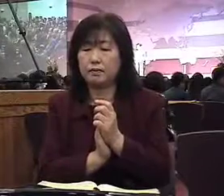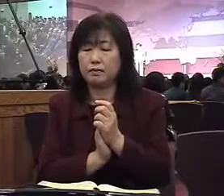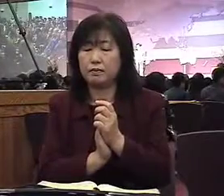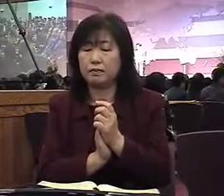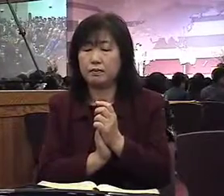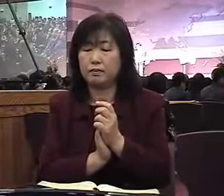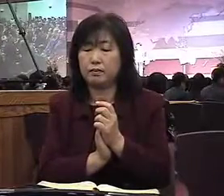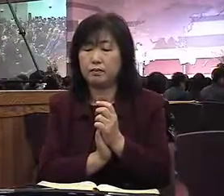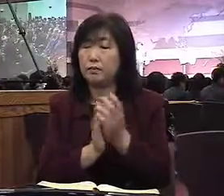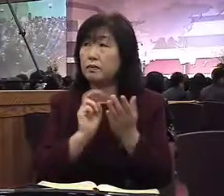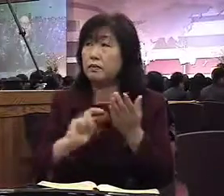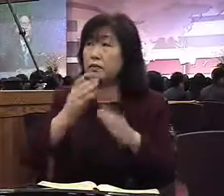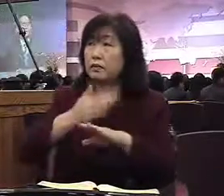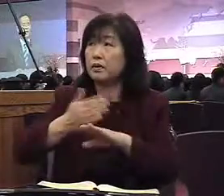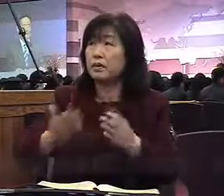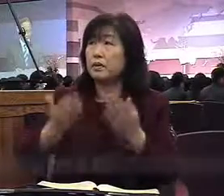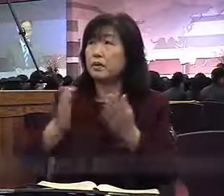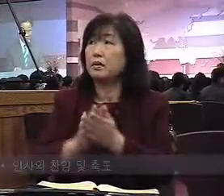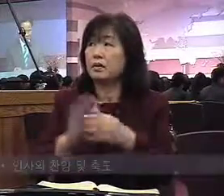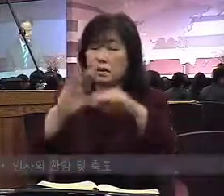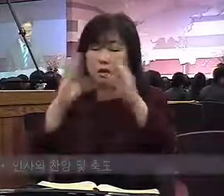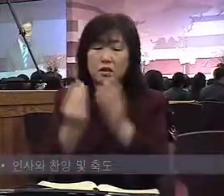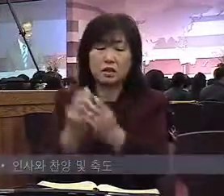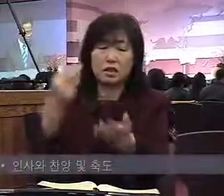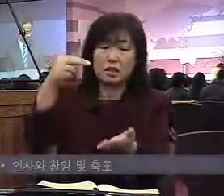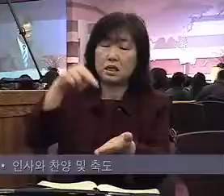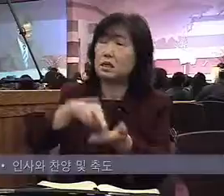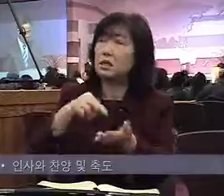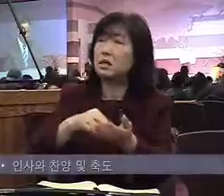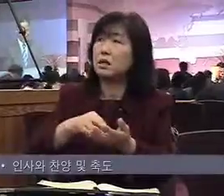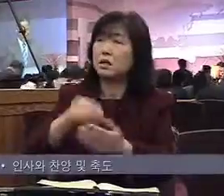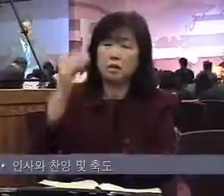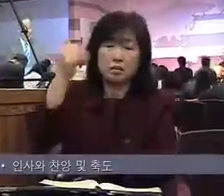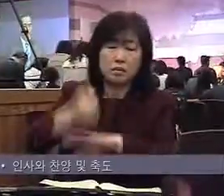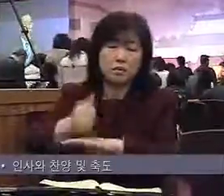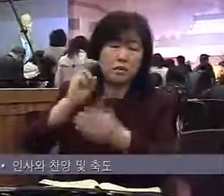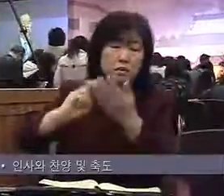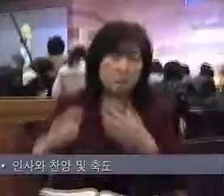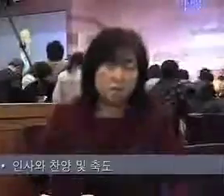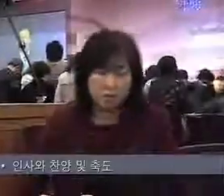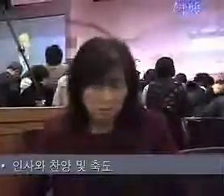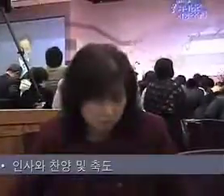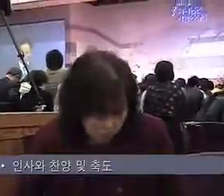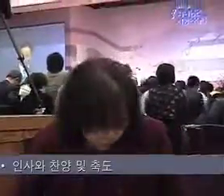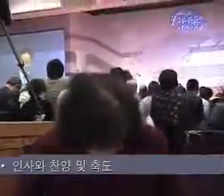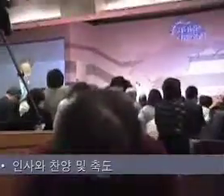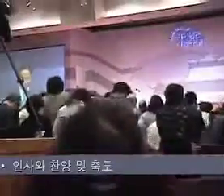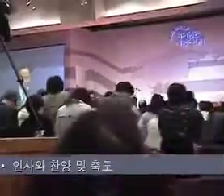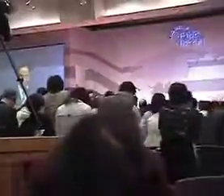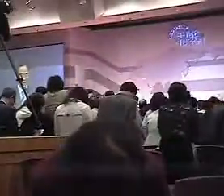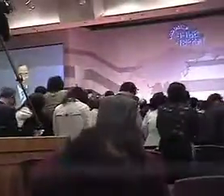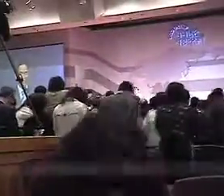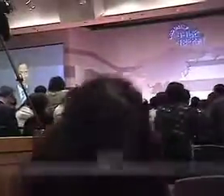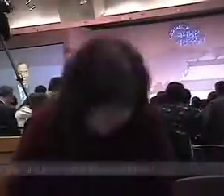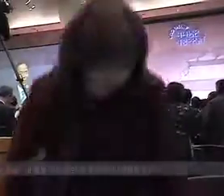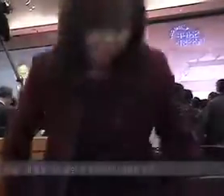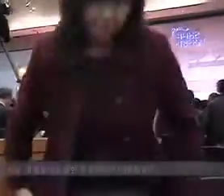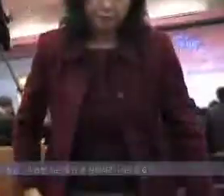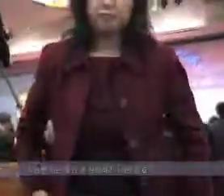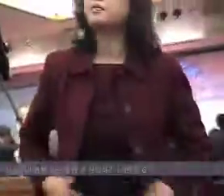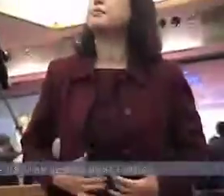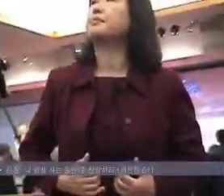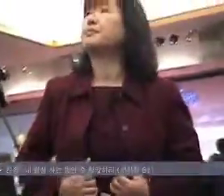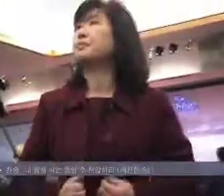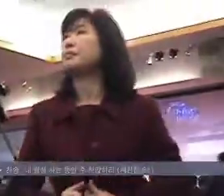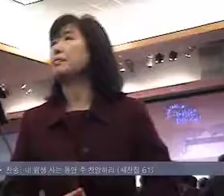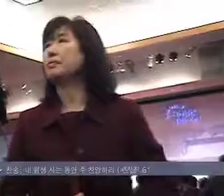귀한 찬양 감사합니다. 이제 우리 다 같이 일어나셔서 마지막 찬양 내 평생 사는 동안 찬양 드리고 박근